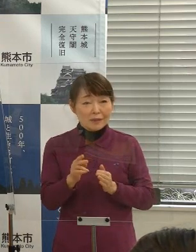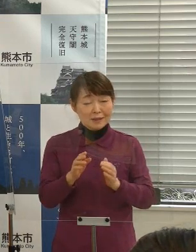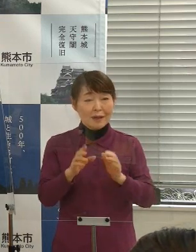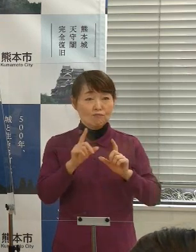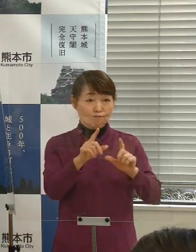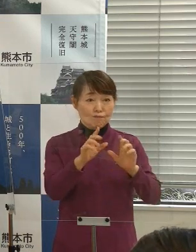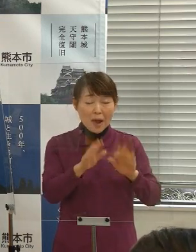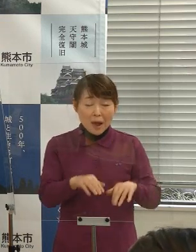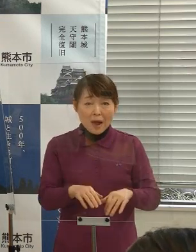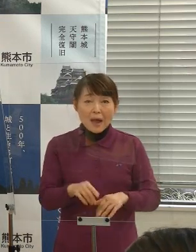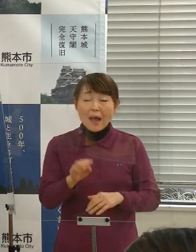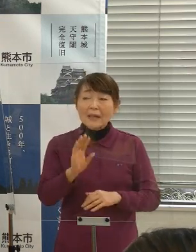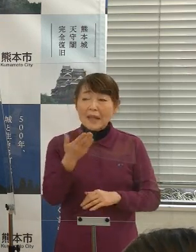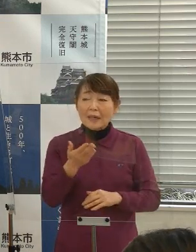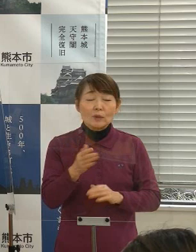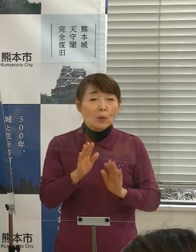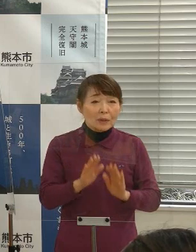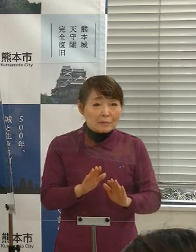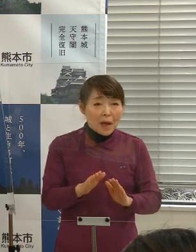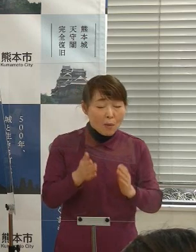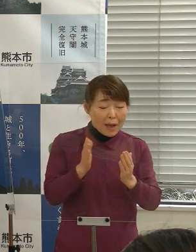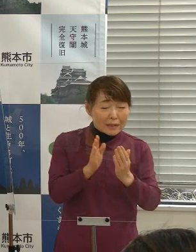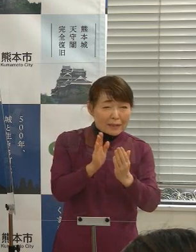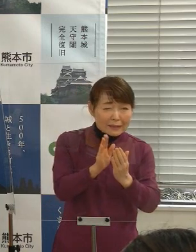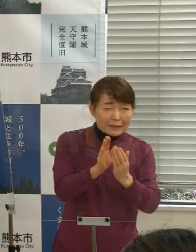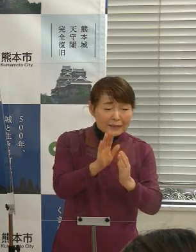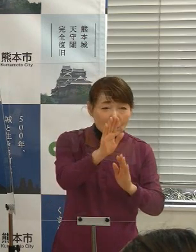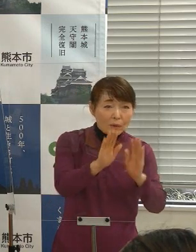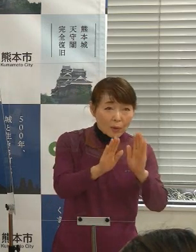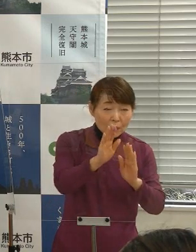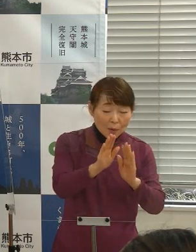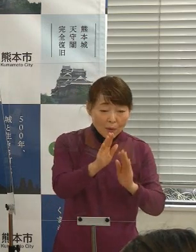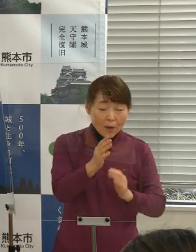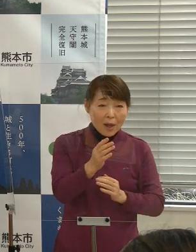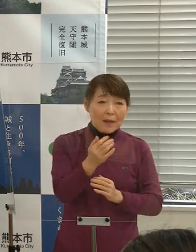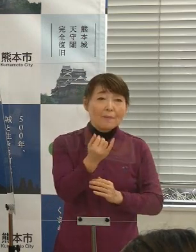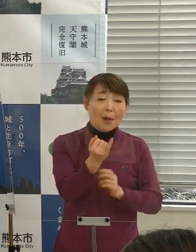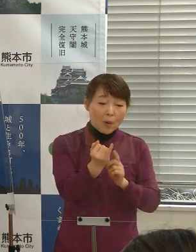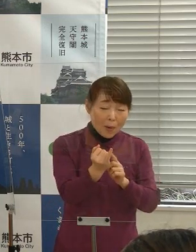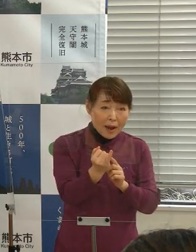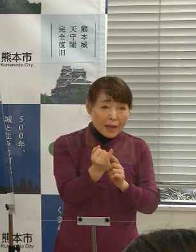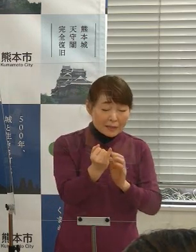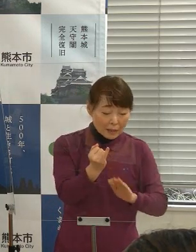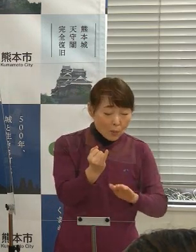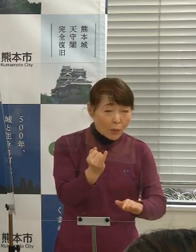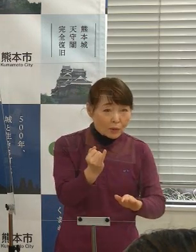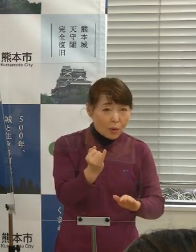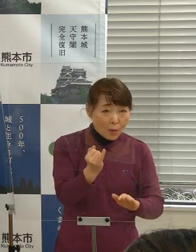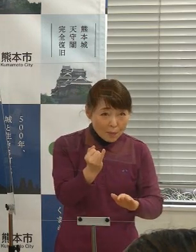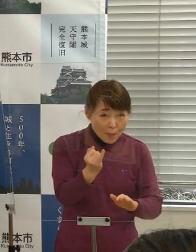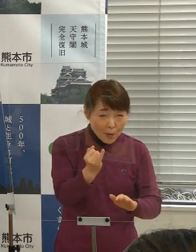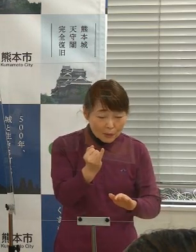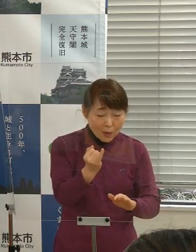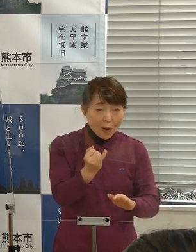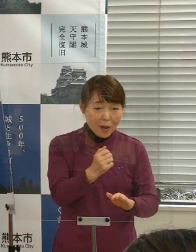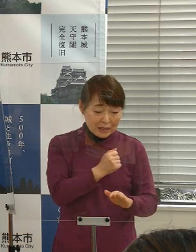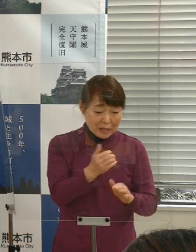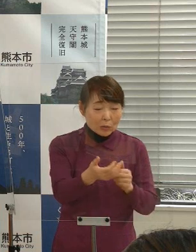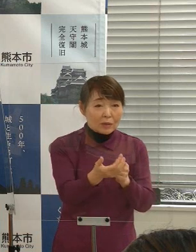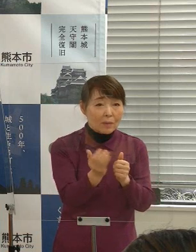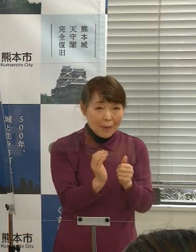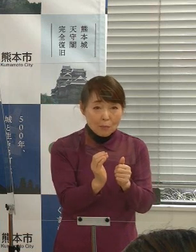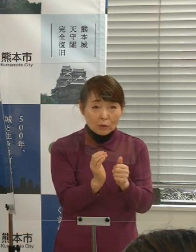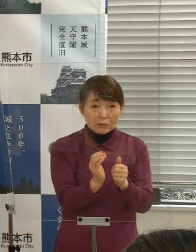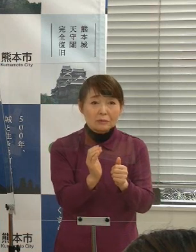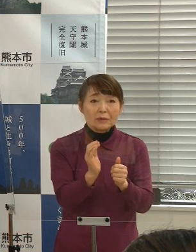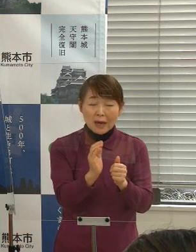で、まずは安全な母子の安全を守った守るようにということなんですが、その内